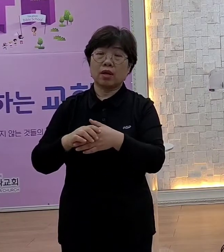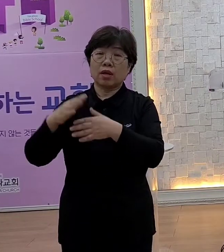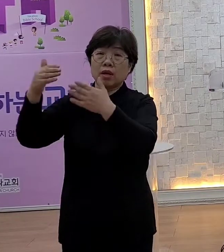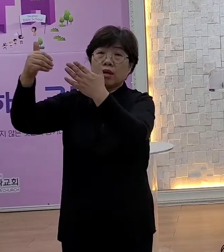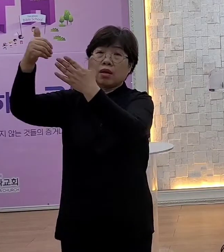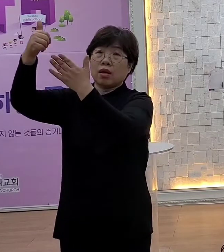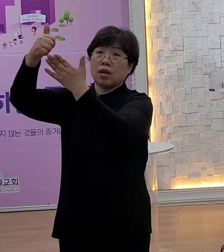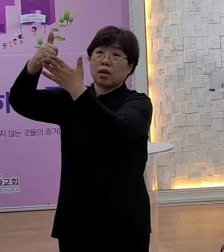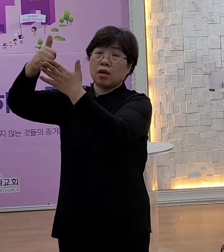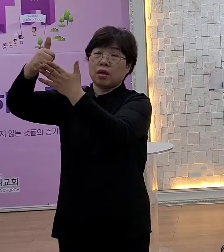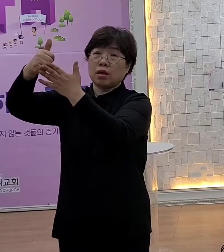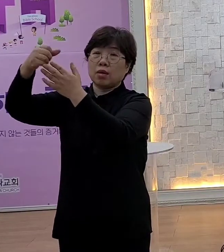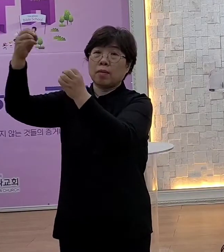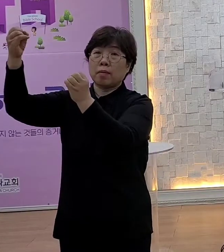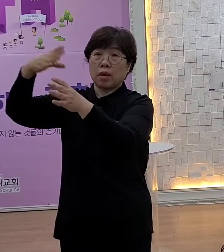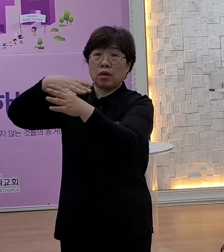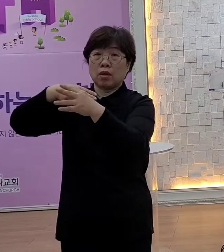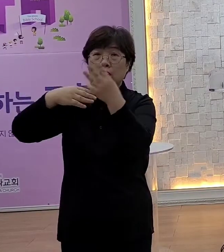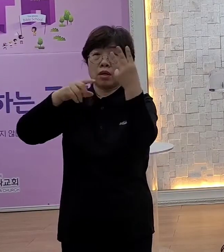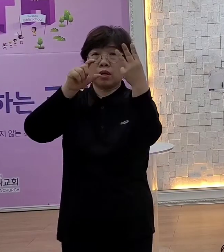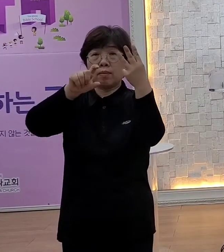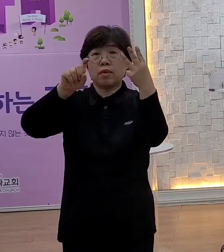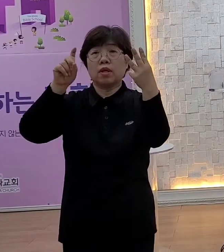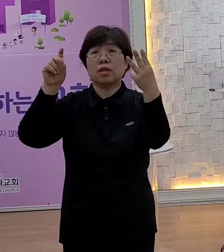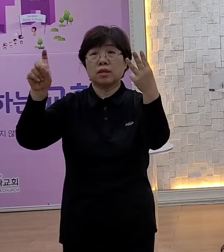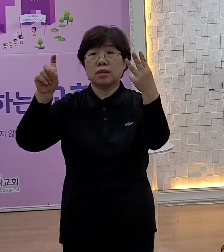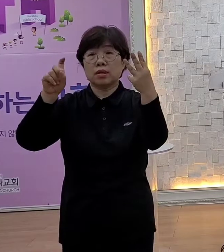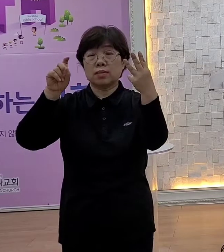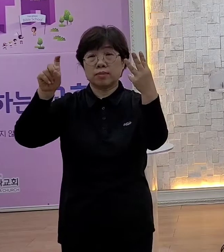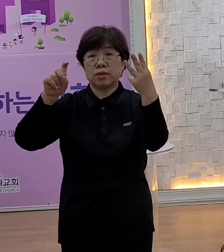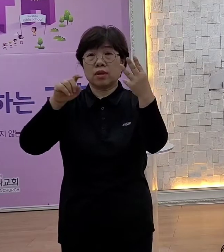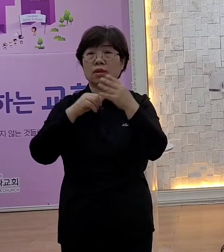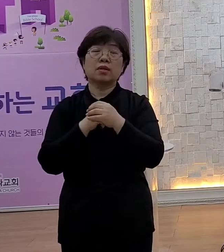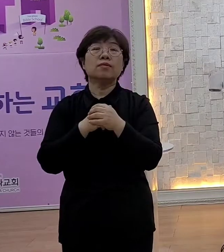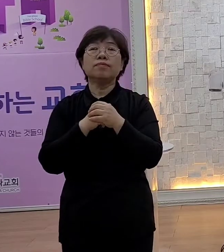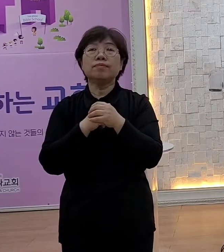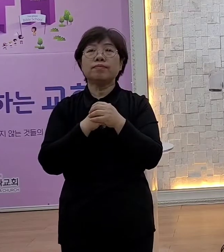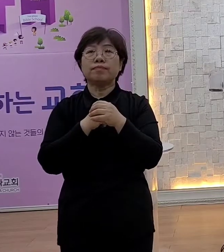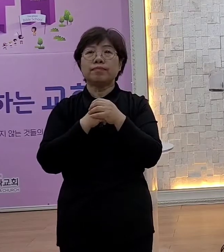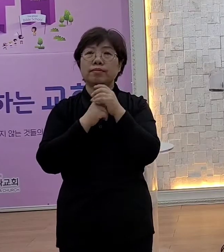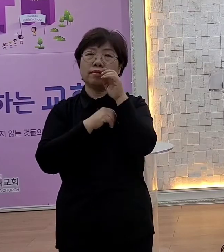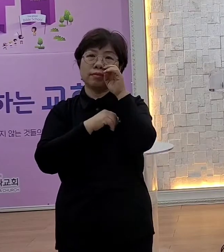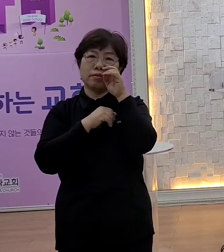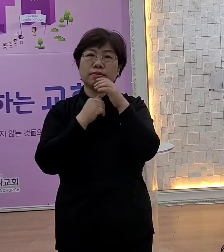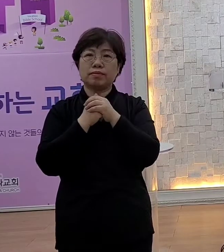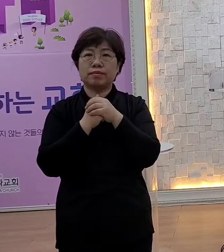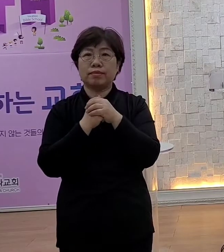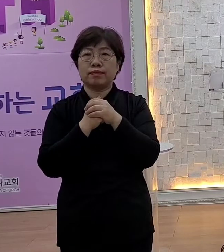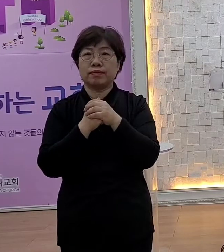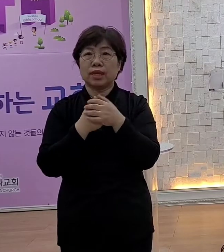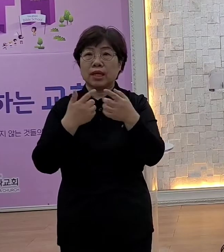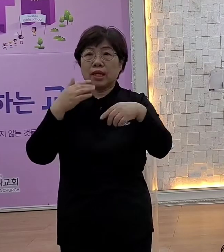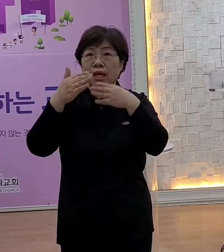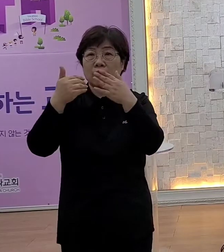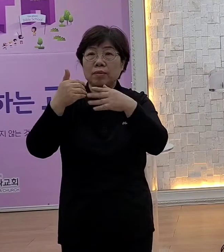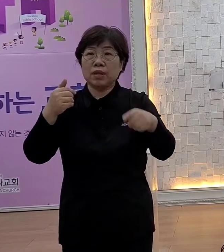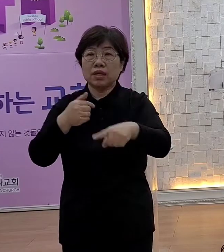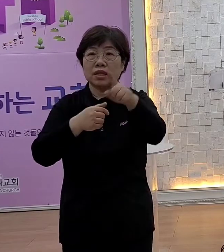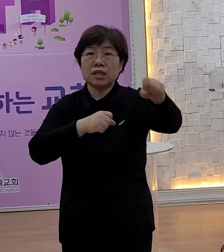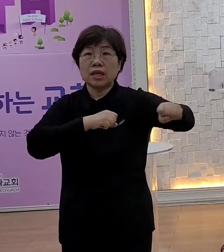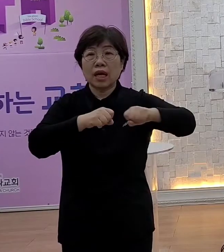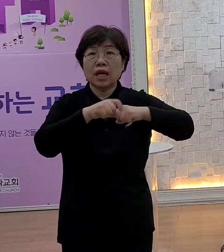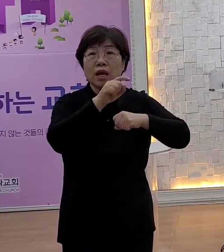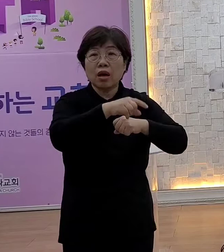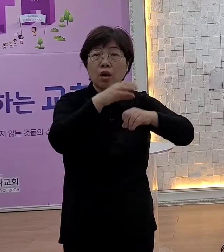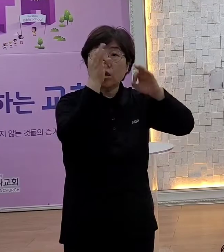하나님은 어떻게 반응하셨는지. 여러분 10절 정말 중요한 이야기라 우리 한 번 더 같이 읽겠습니다. 다 같이 시작.